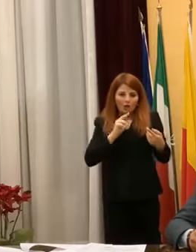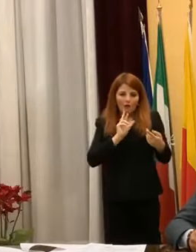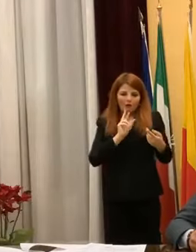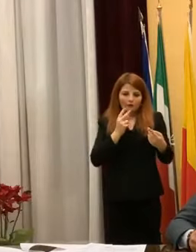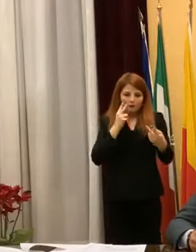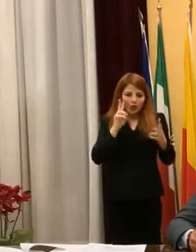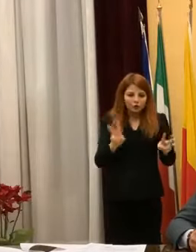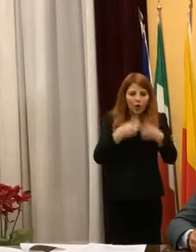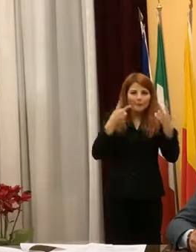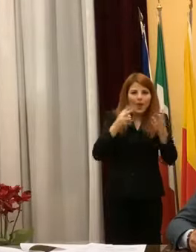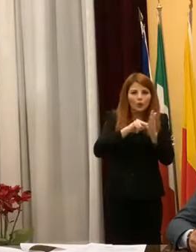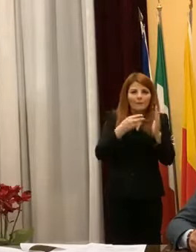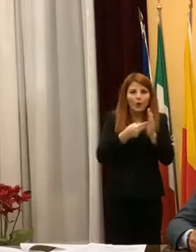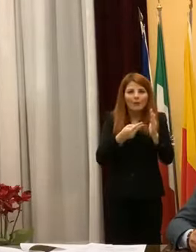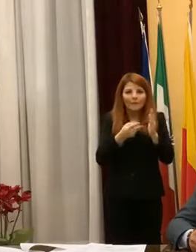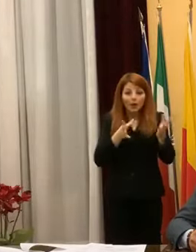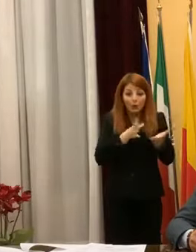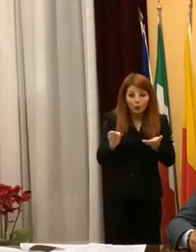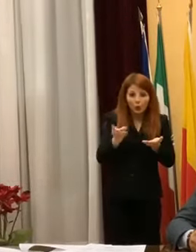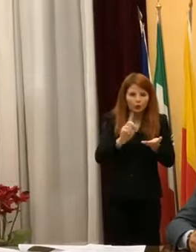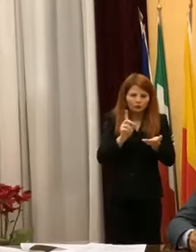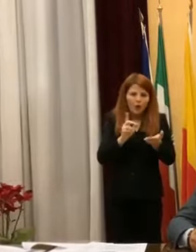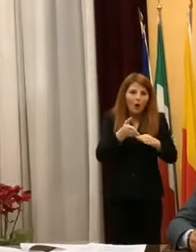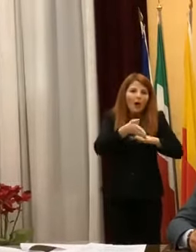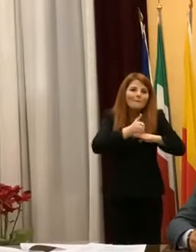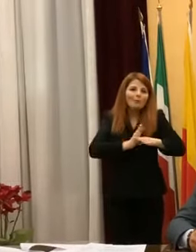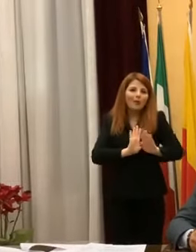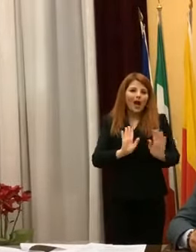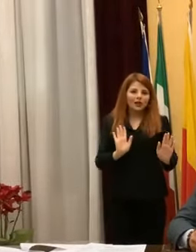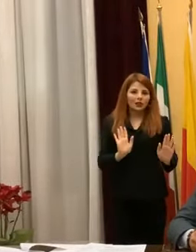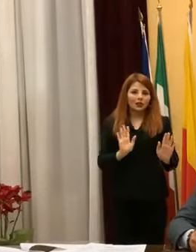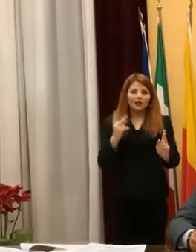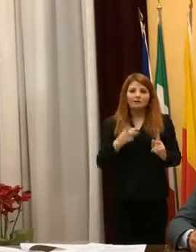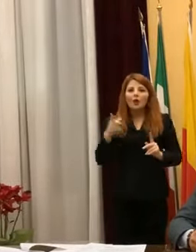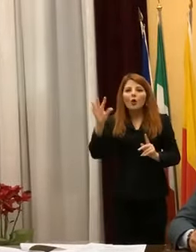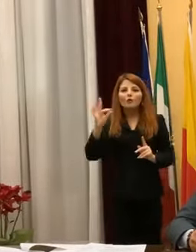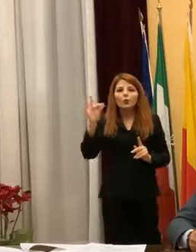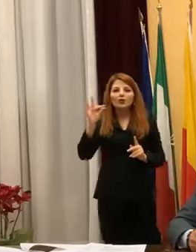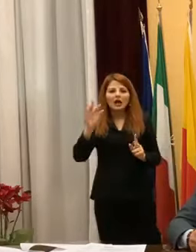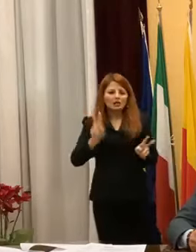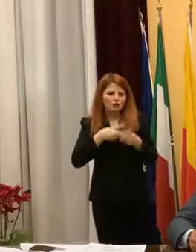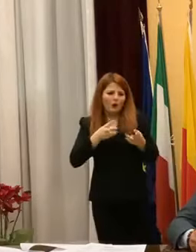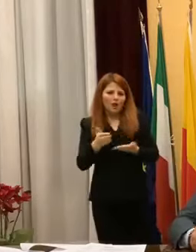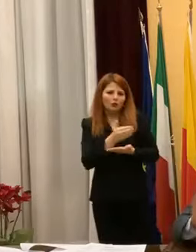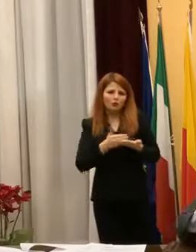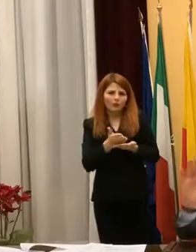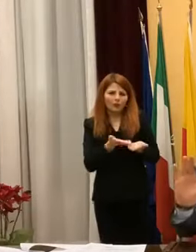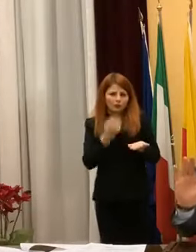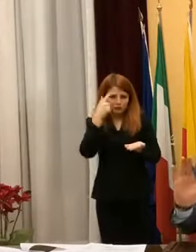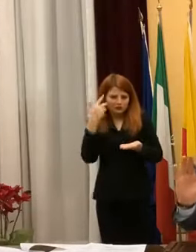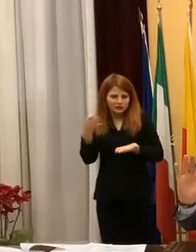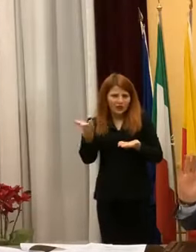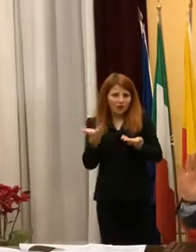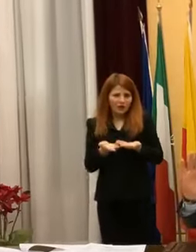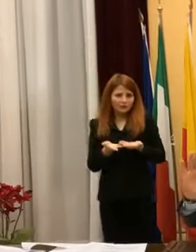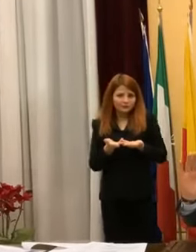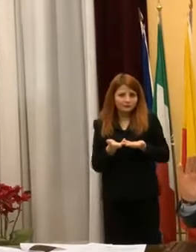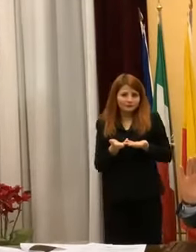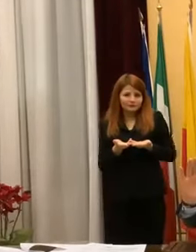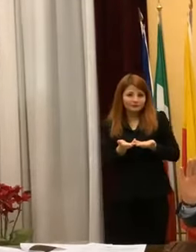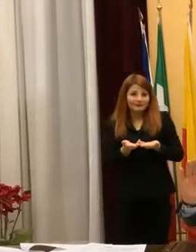per capire definitivamente. Tutte coincidenze sono successe dopo il 5 di febbraio, dopo che il mondo aspettava di capire se De